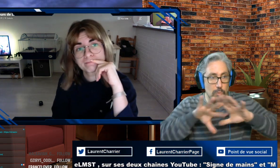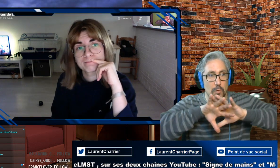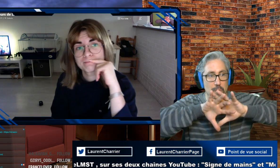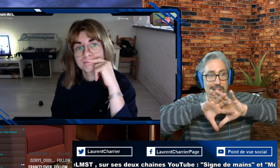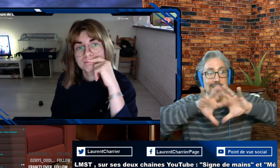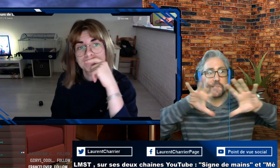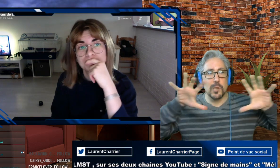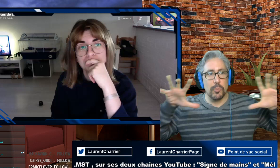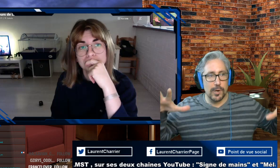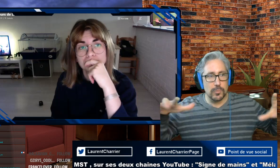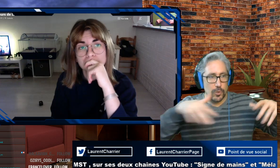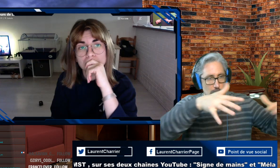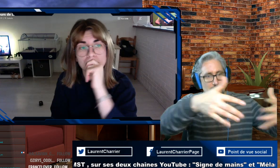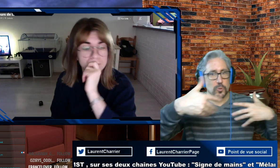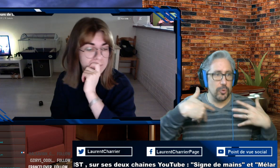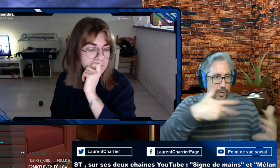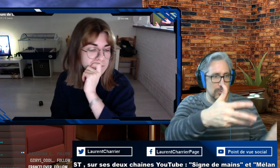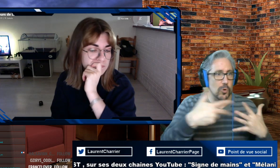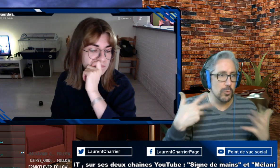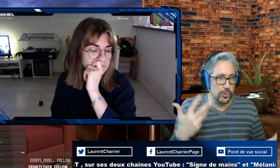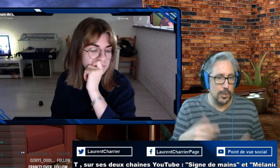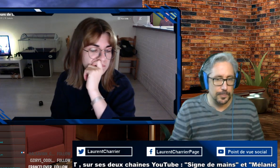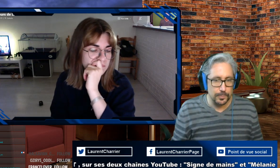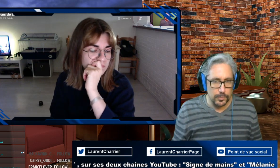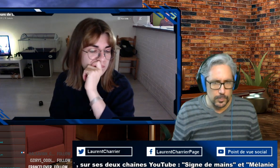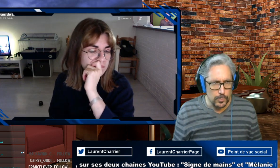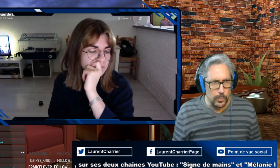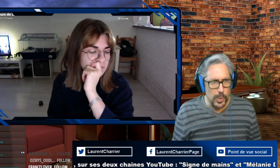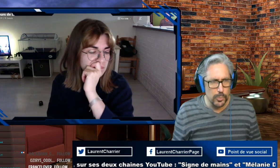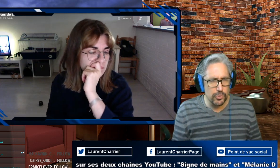Parce qu'on va lisser le programme. Toi, tu me fais du programme sur mesure